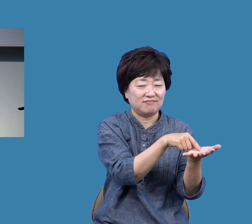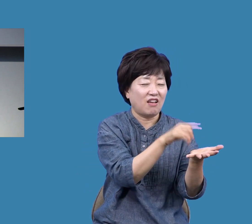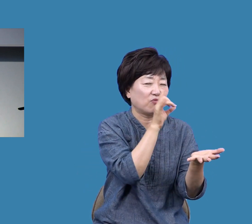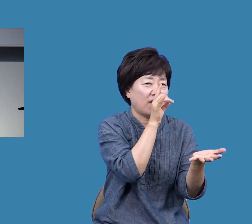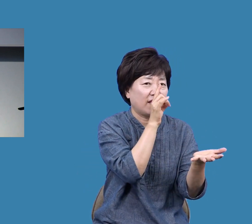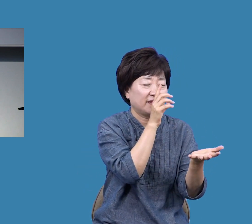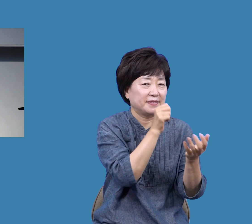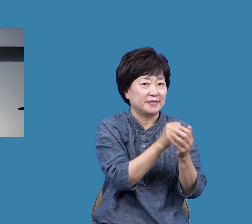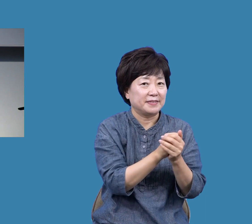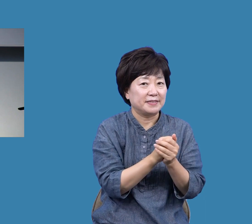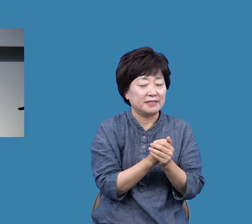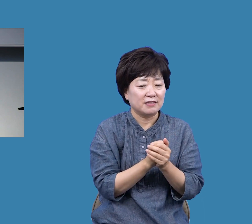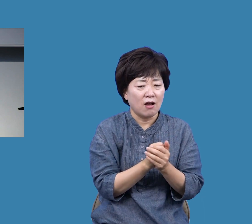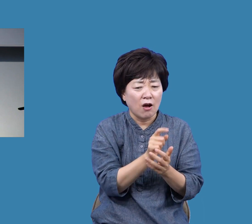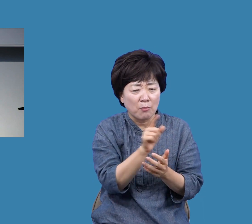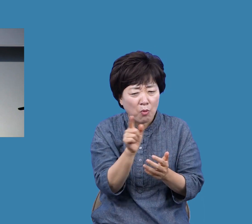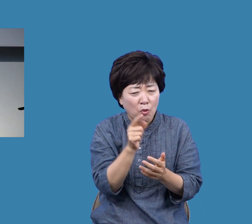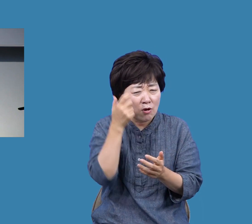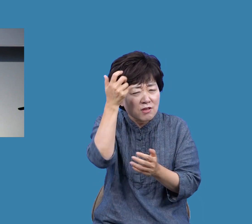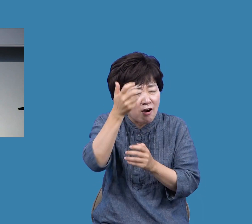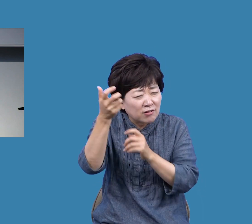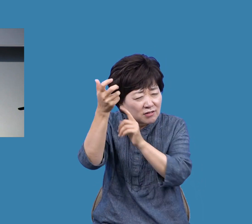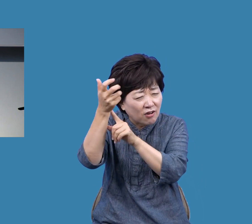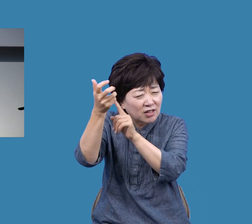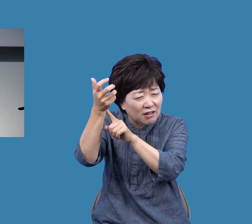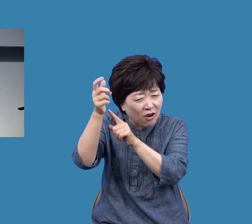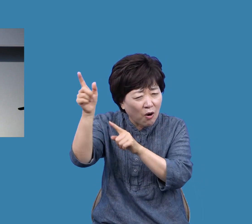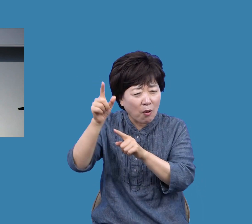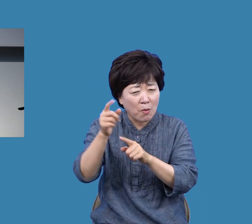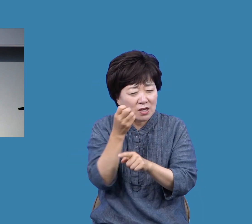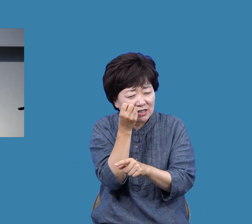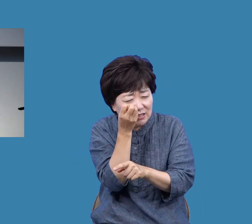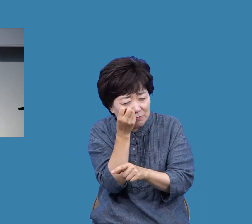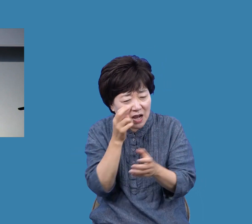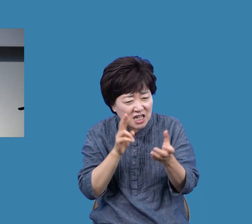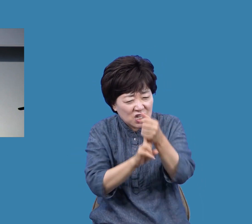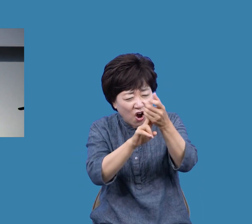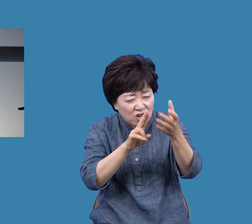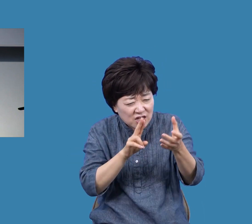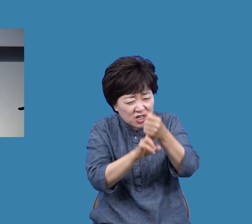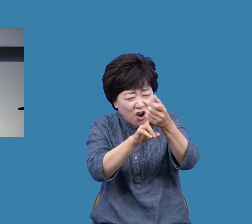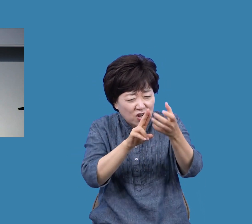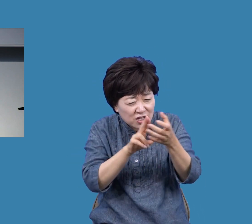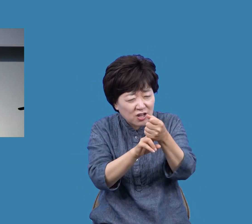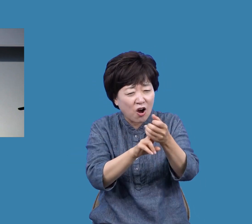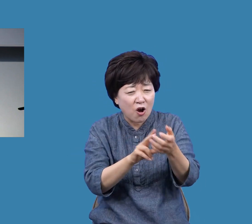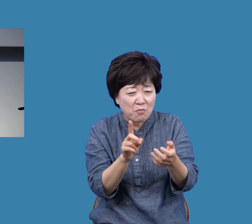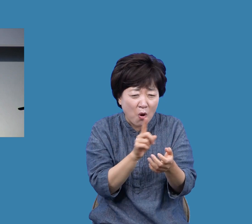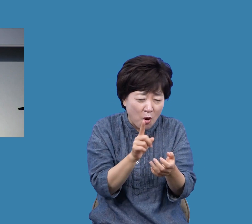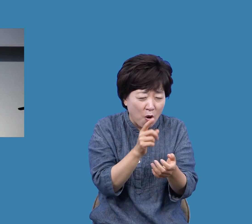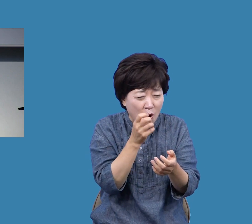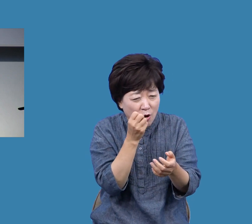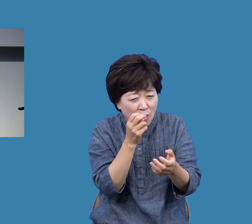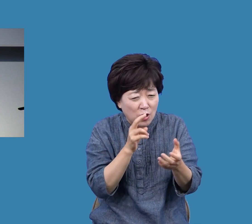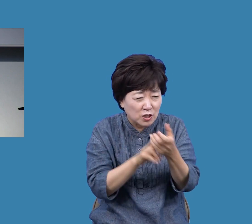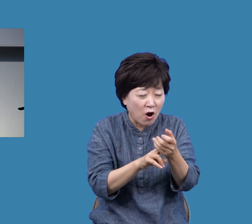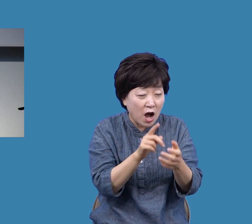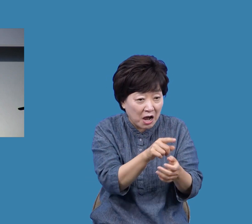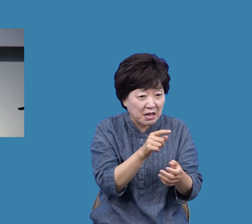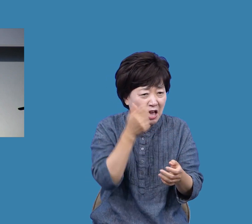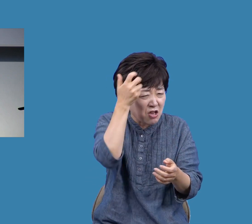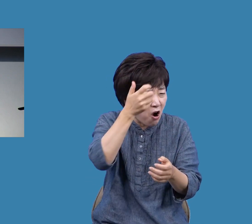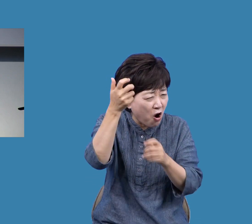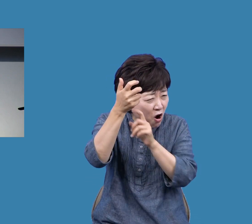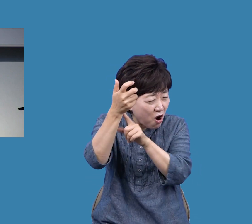은사를 경험하고 신비한 것들을 경험하고 뭐 이러면 영적인 거라고 생각을 하고 그런 것을 추구하는 것을 영적인 것을 추구한다고